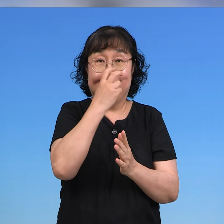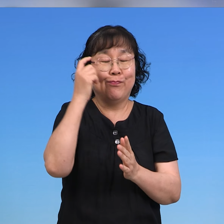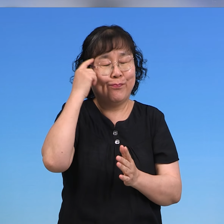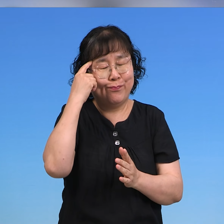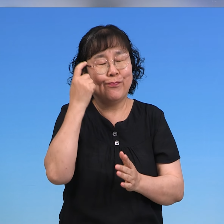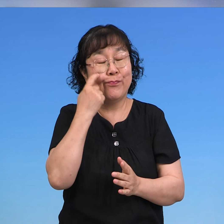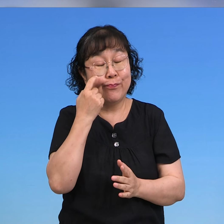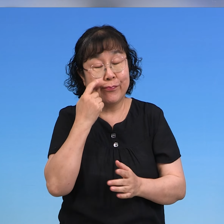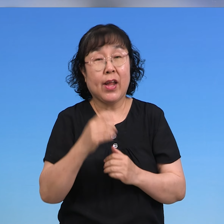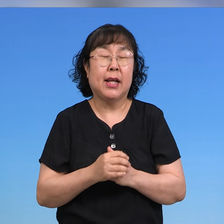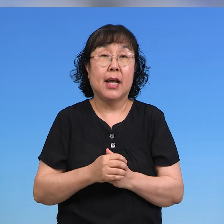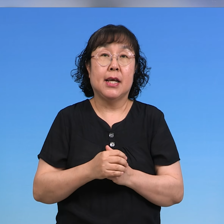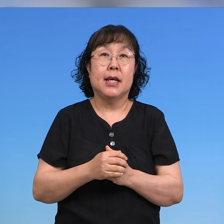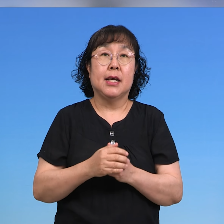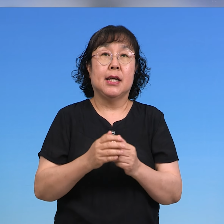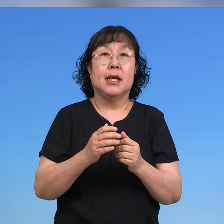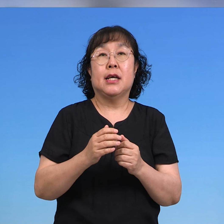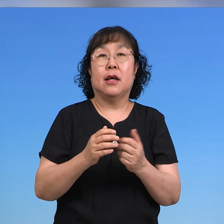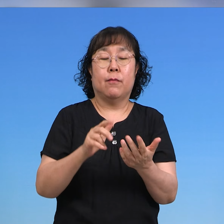여호수아서는